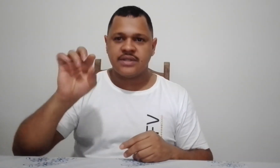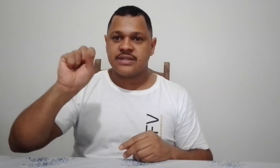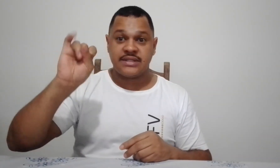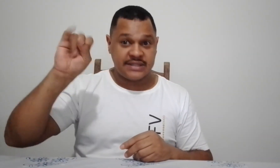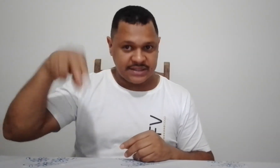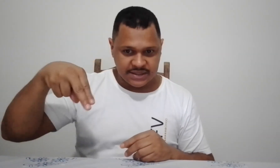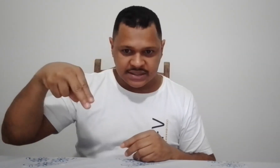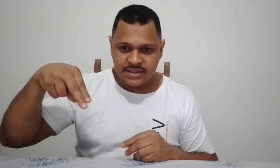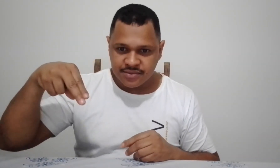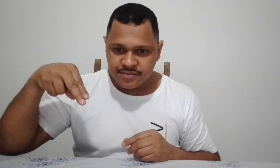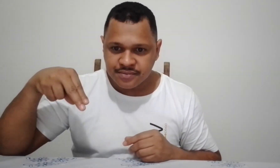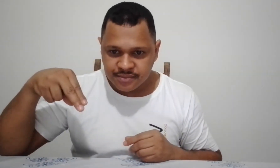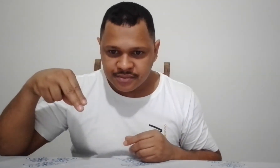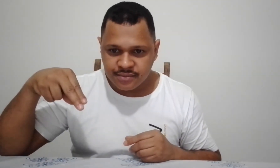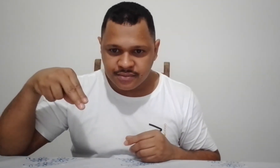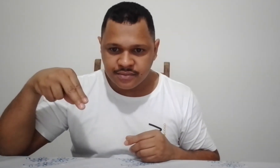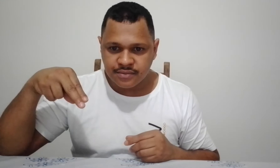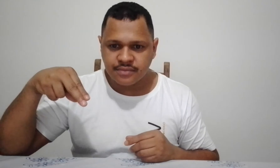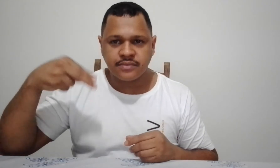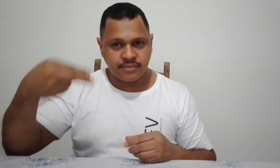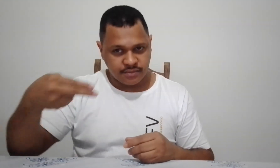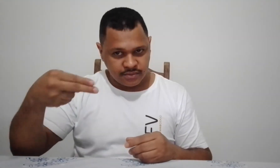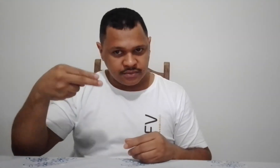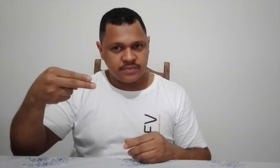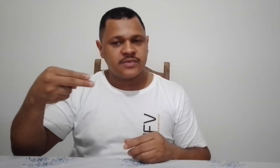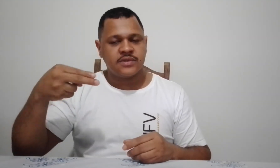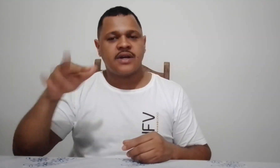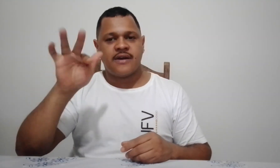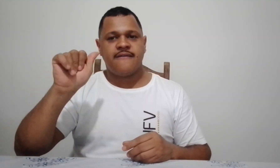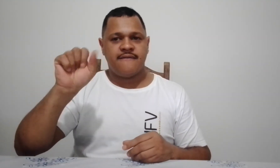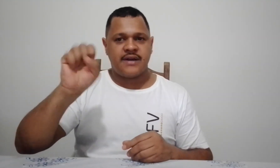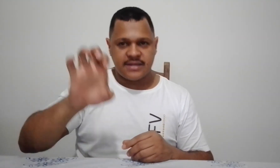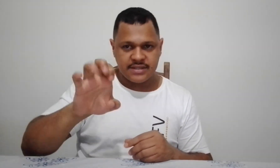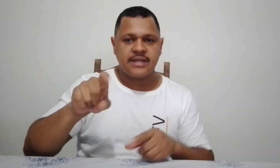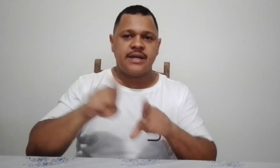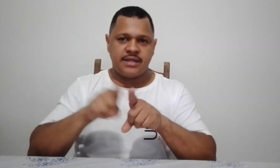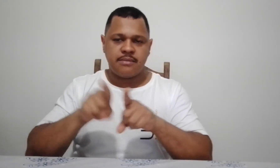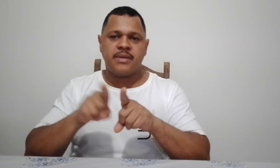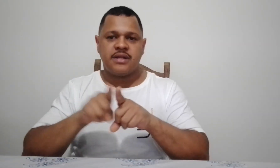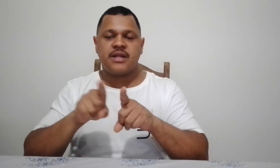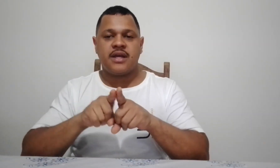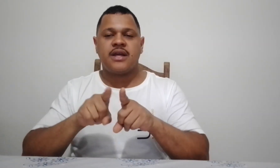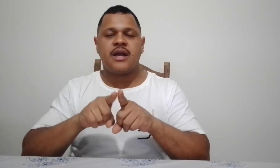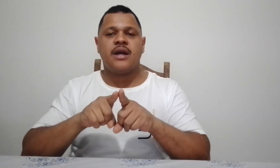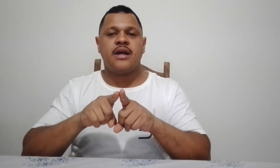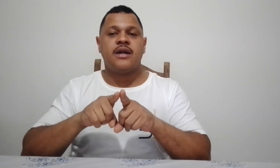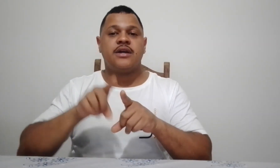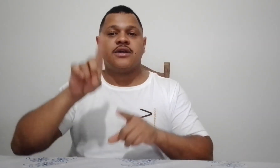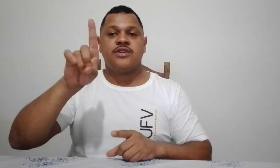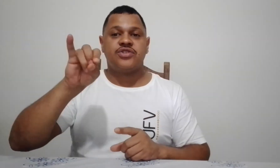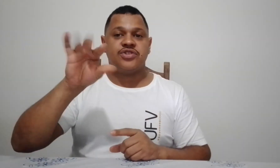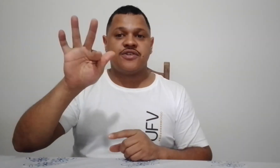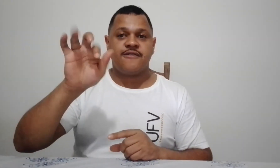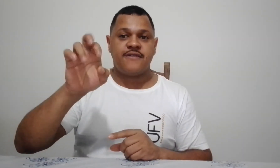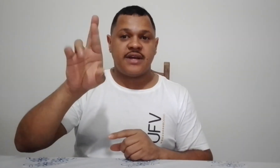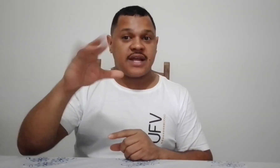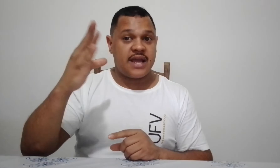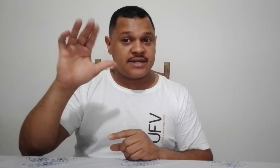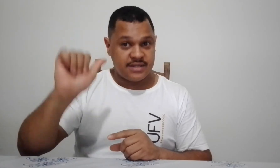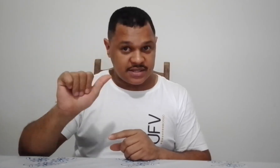a sua fase θ e a sua diferença de fase, lembra da aula 3, diferença de fase em relação com a